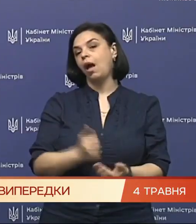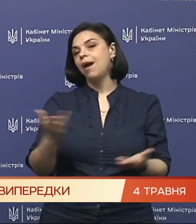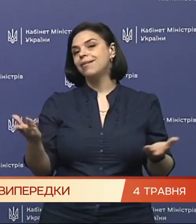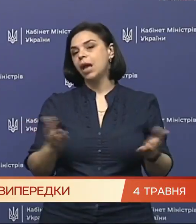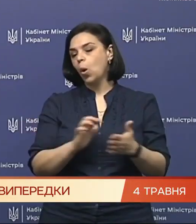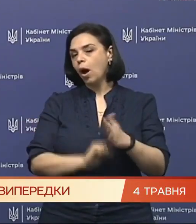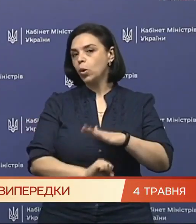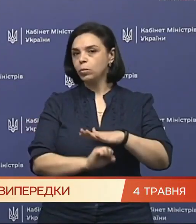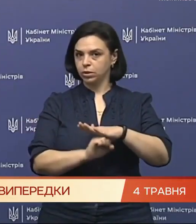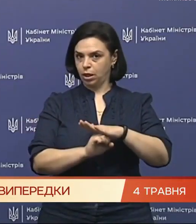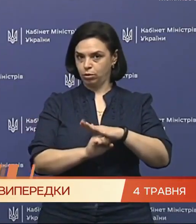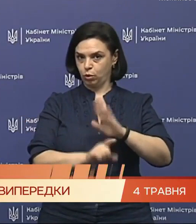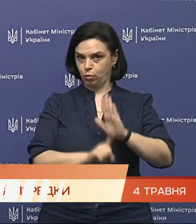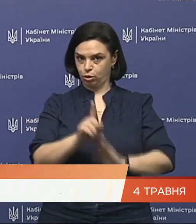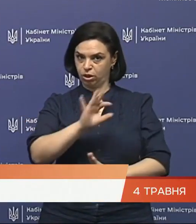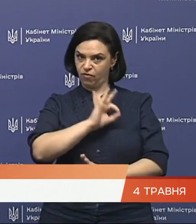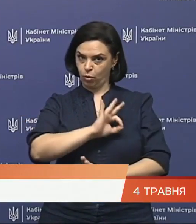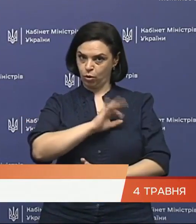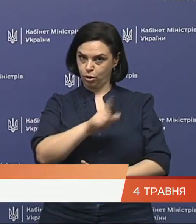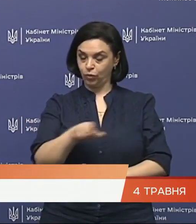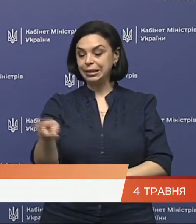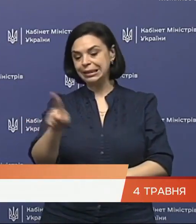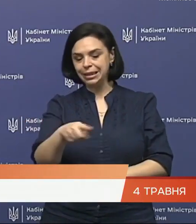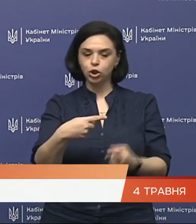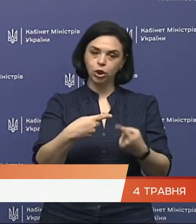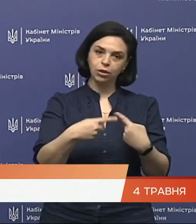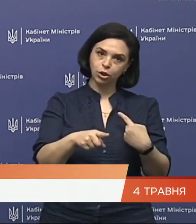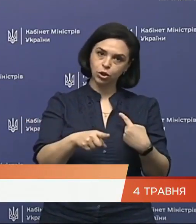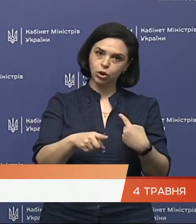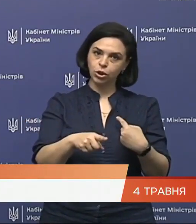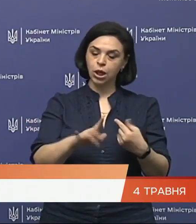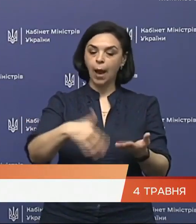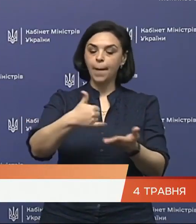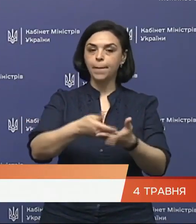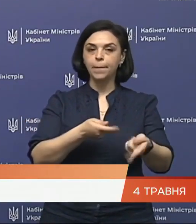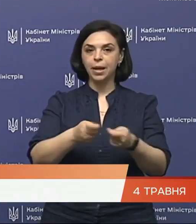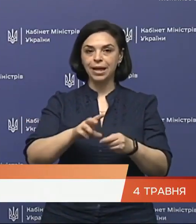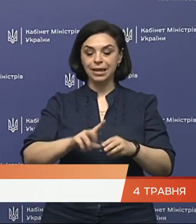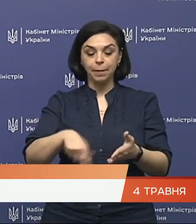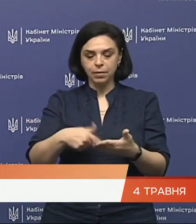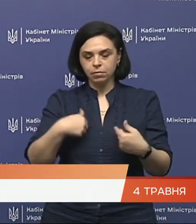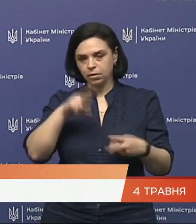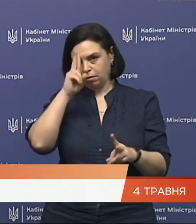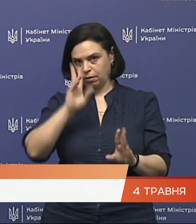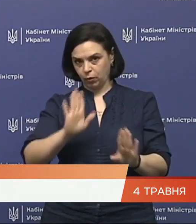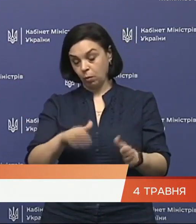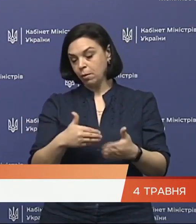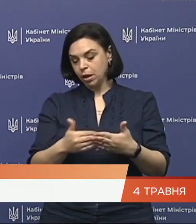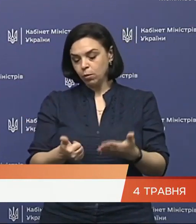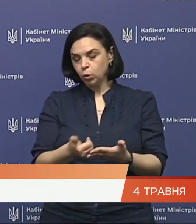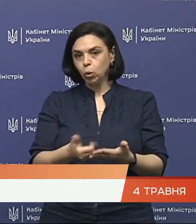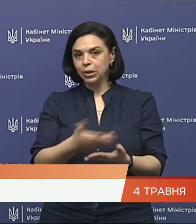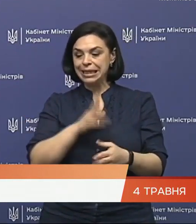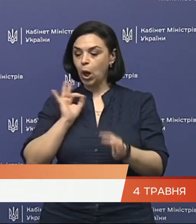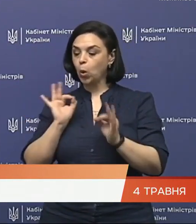Яку аргументацію почали використовувати ті чи інші мери міст, мені невідомо. Принаймні до нас